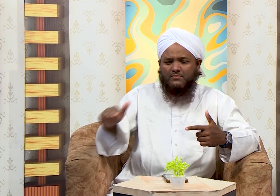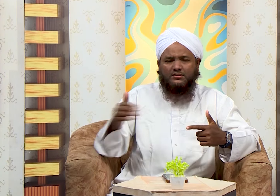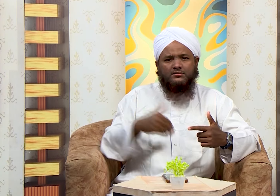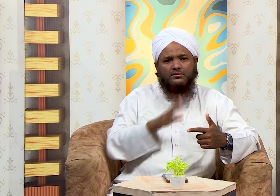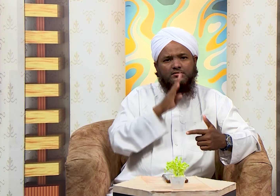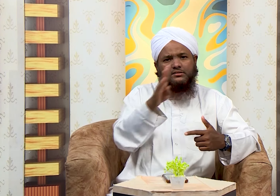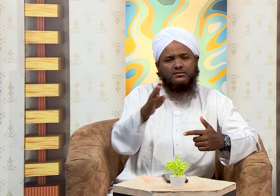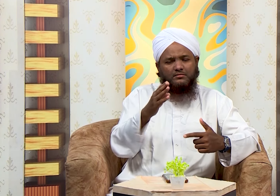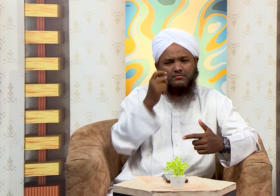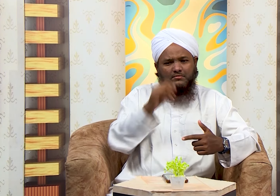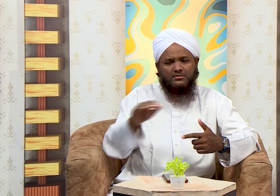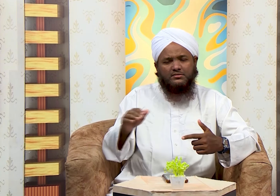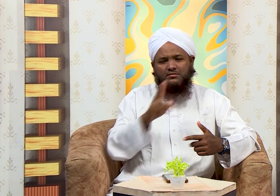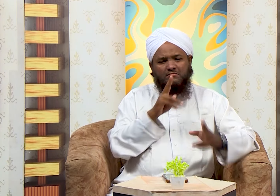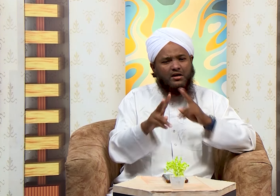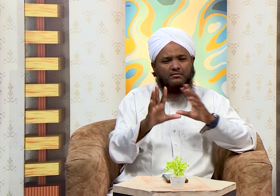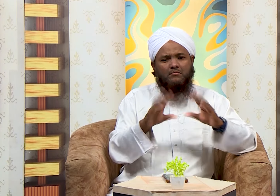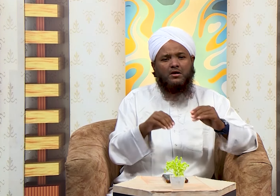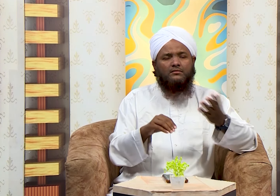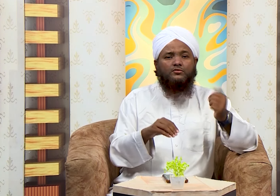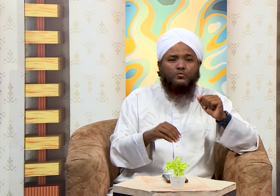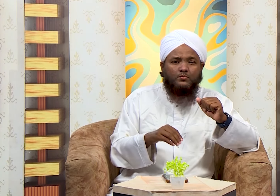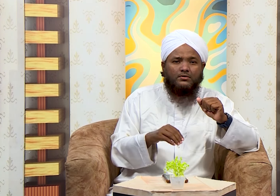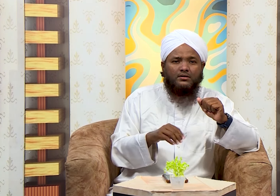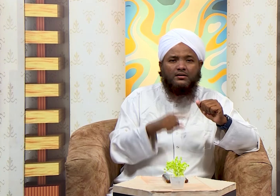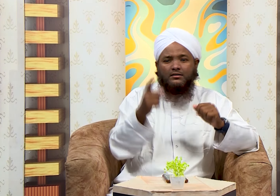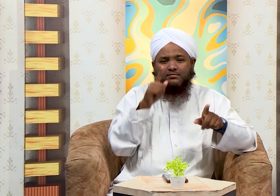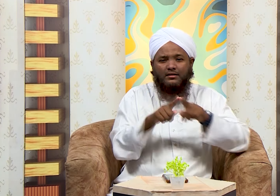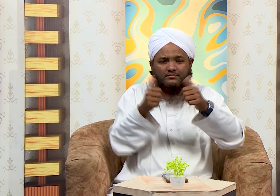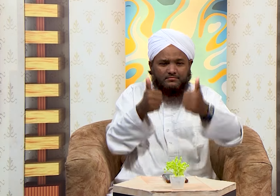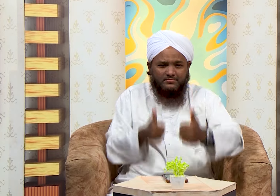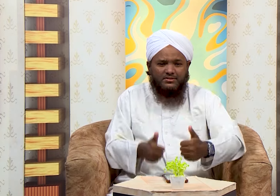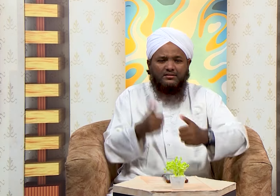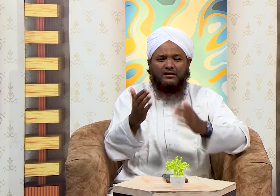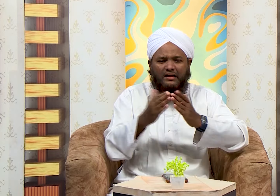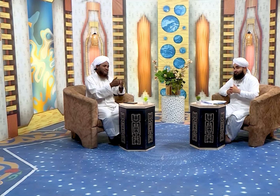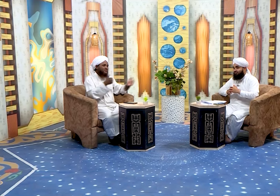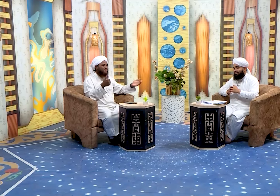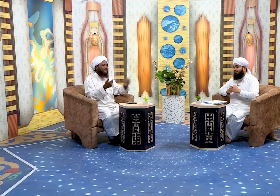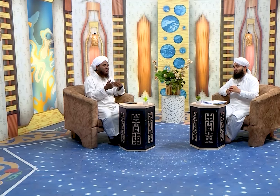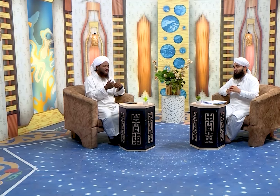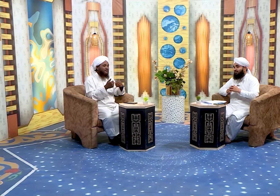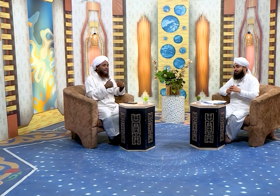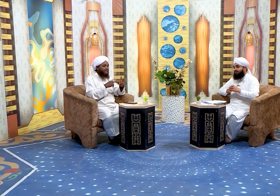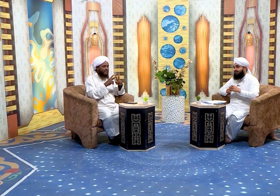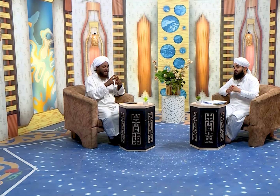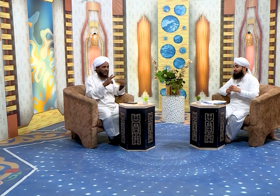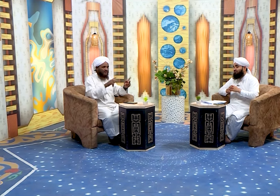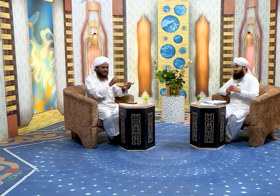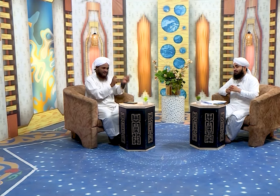ہوتی ہے کہ جی بچے مجھ سے بات نہیں کرتے کوئی میرے پاس بیٹھتا نہیں یا گھر میں محل ٹھیک نہیں ہے تو اپنے مزاج پر غور کر لیجئے کہیں ایسا تو نہیں کہ